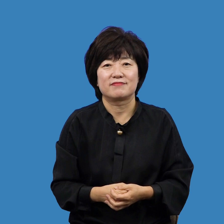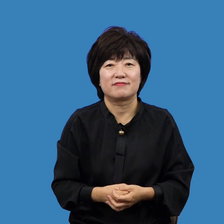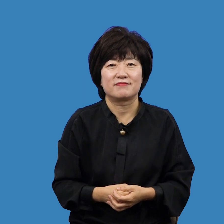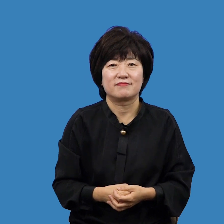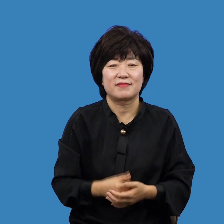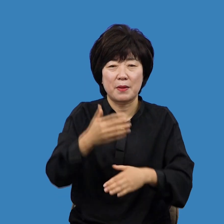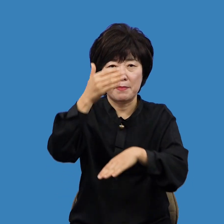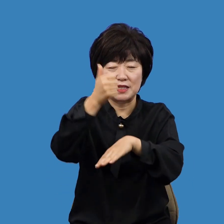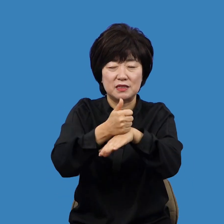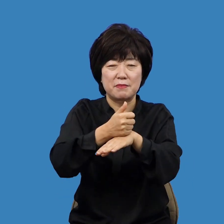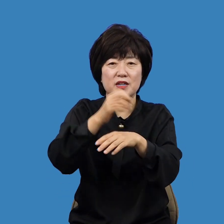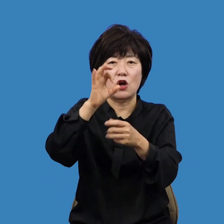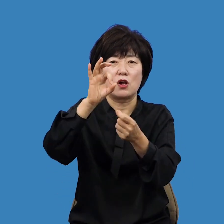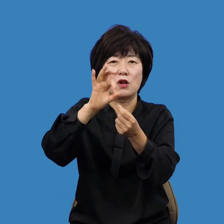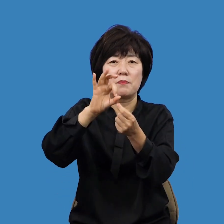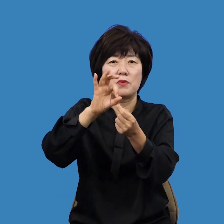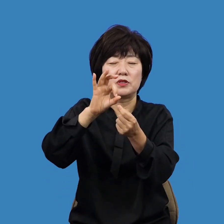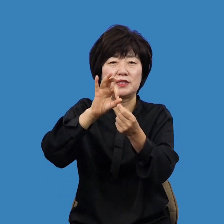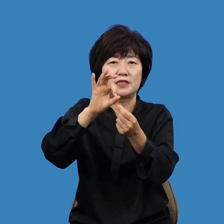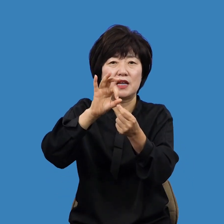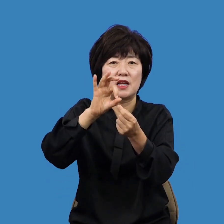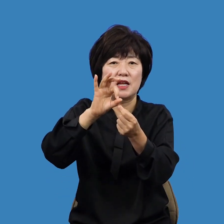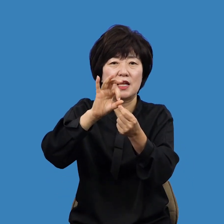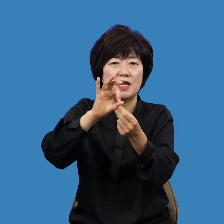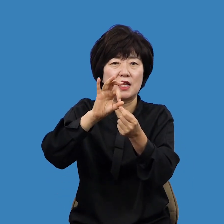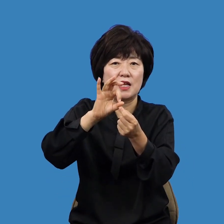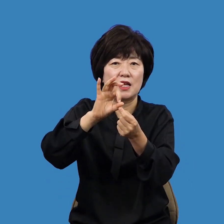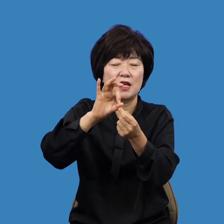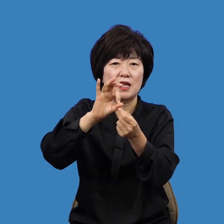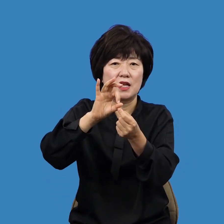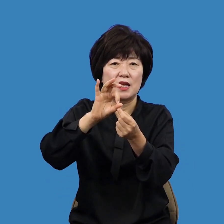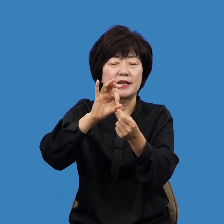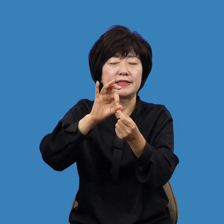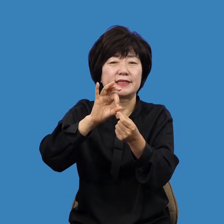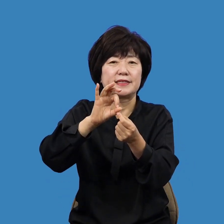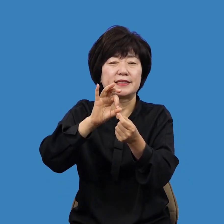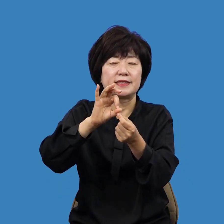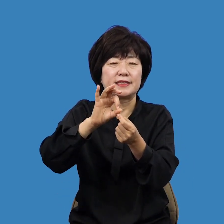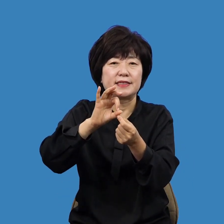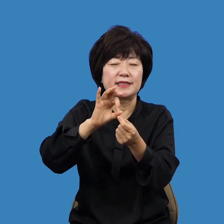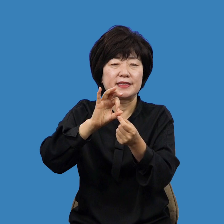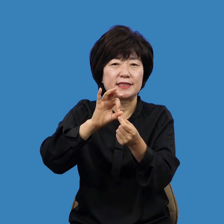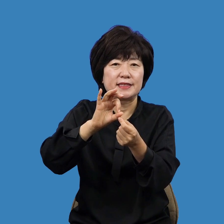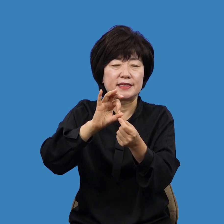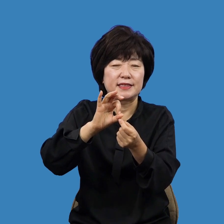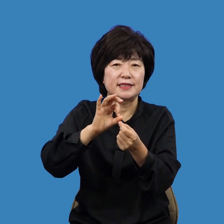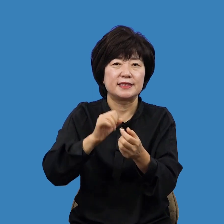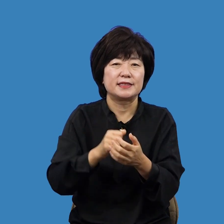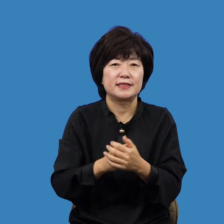자, 마지막 10번째, 우리 11문제까지 있구나. 11문제 다음 주에 합시다. 영적인